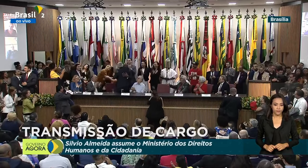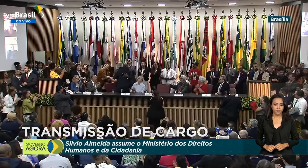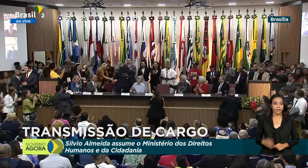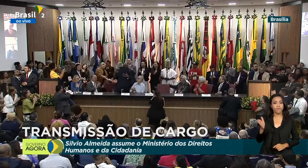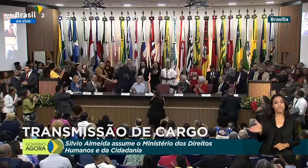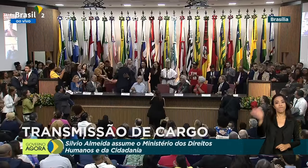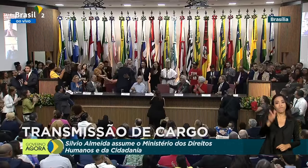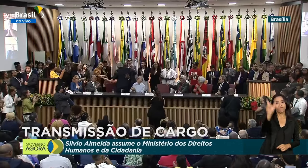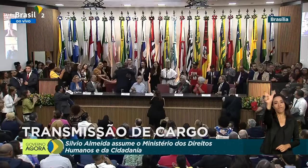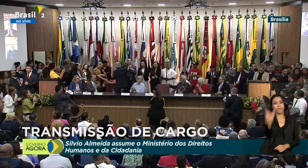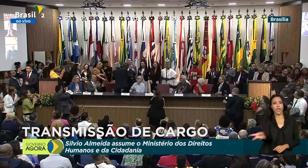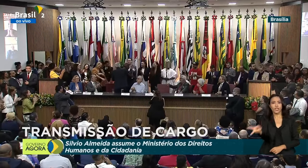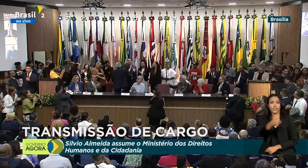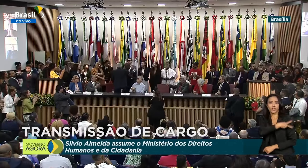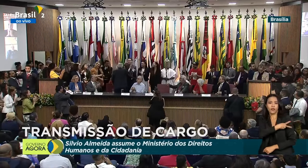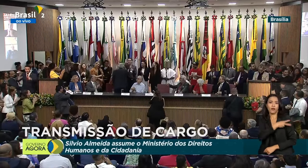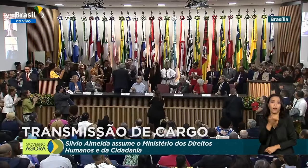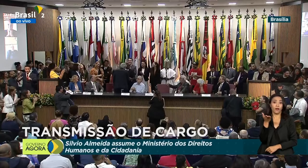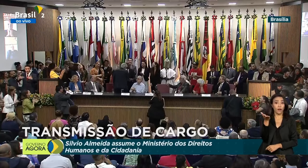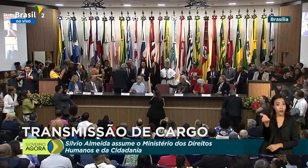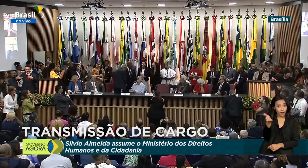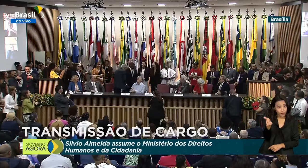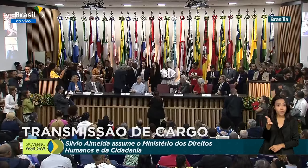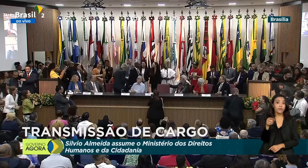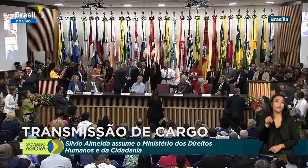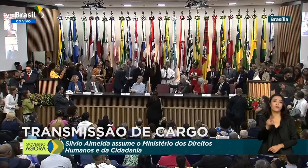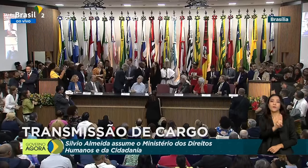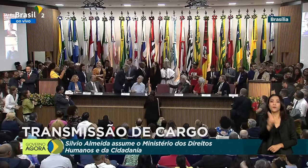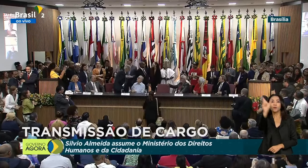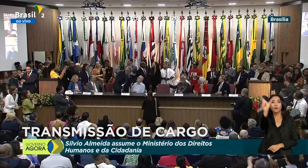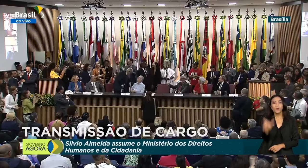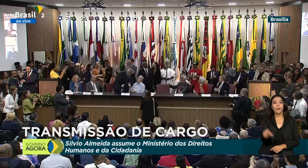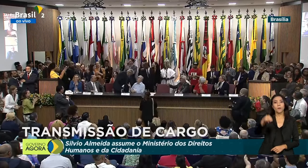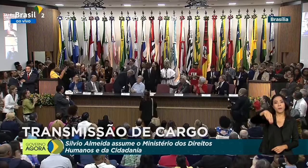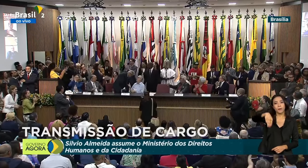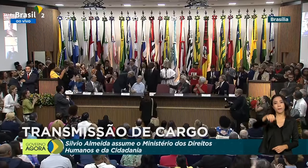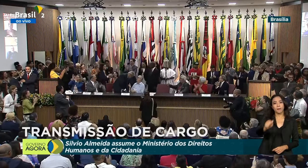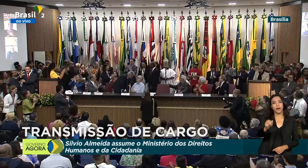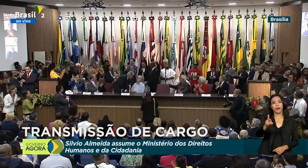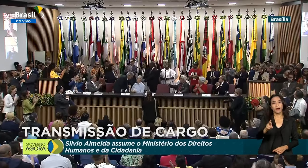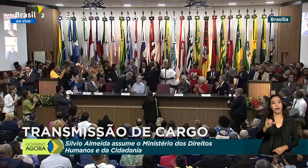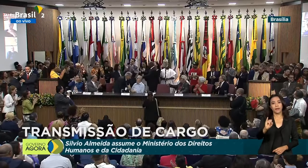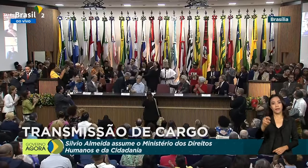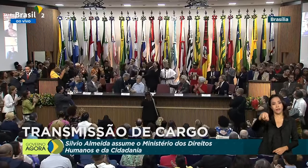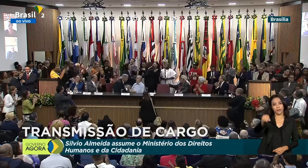a chefe do gabinete ministerial Marina Basso Lacerda